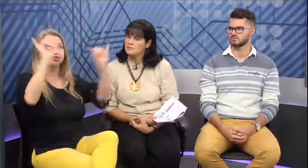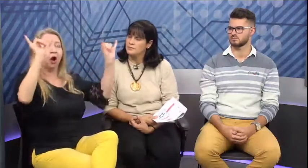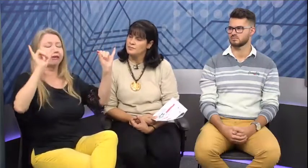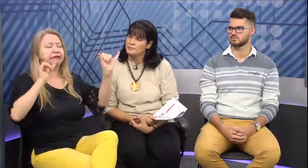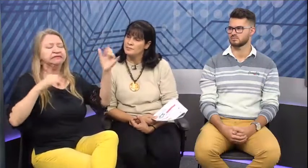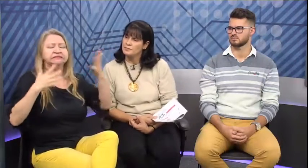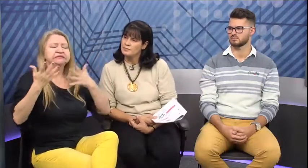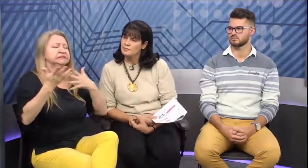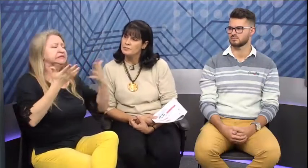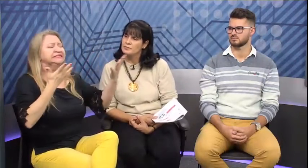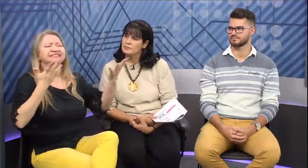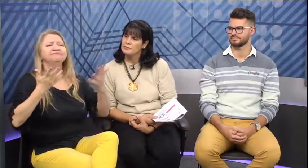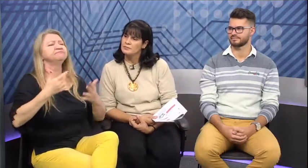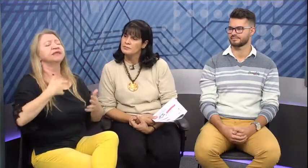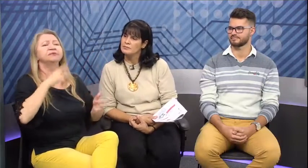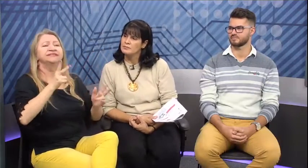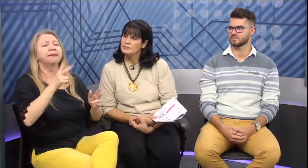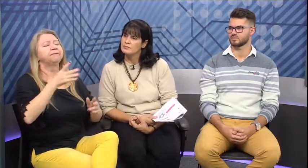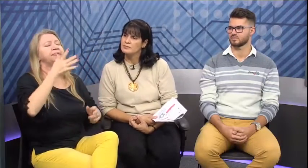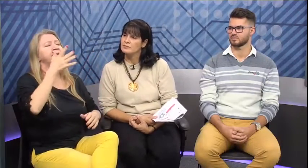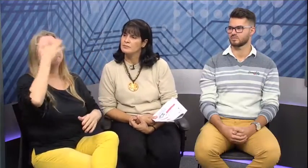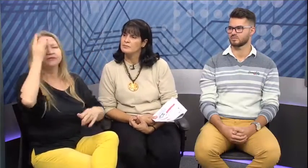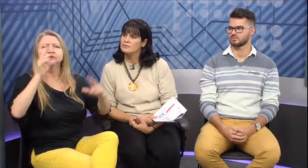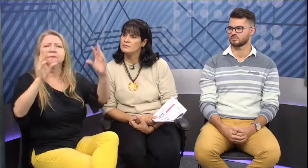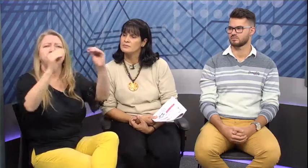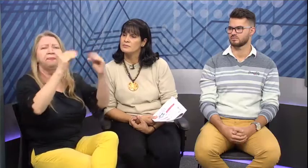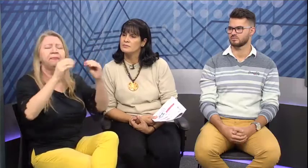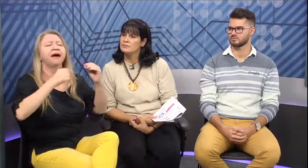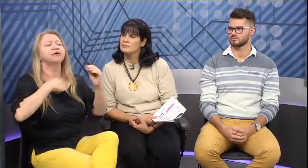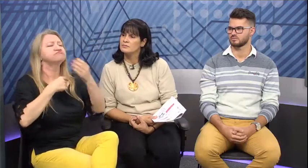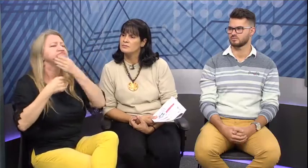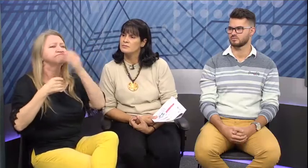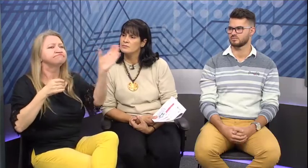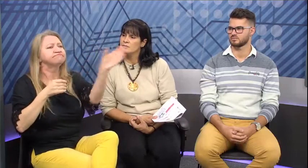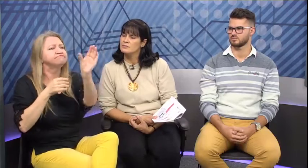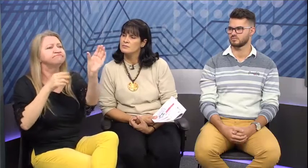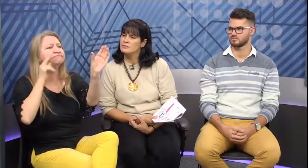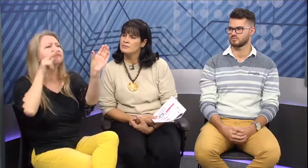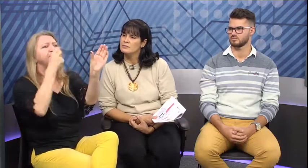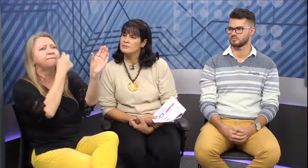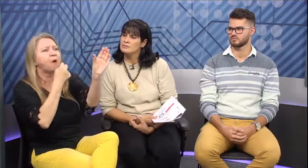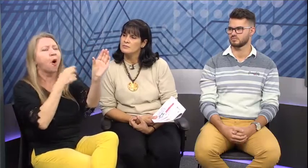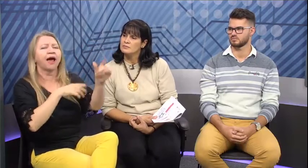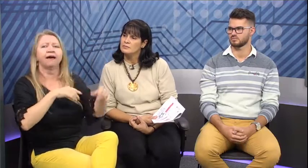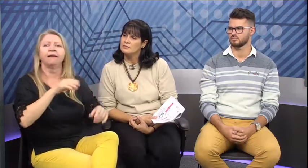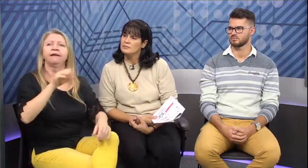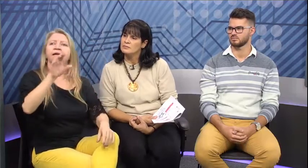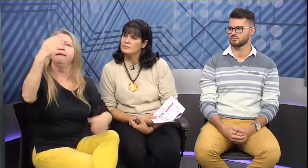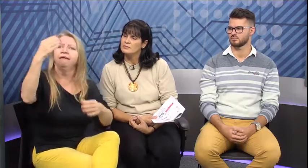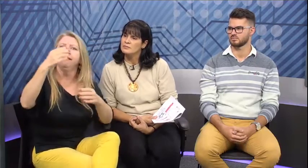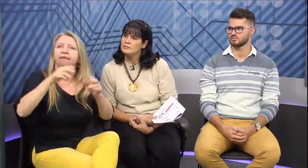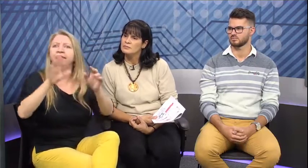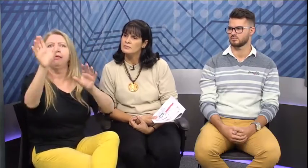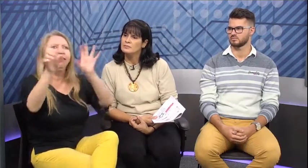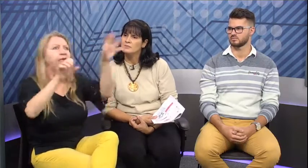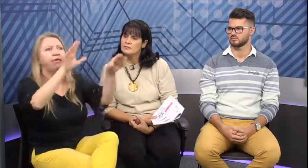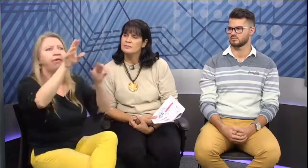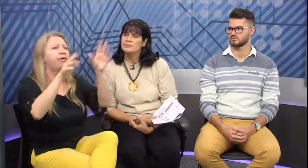um choque, porque eu ouvia e de repente eu não estava ouvindo mais. E aí, às vezes, eu conversava com alguém, eu pegava a